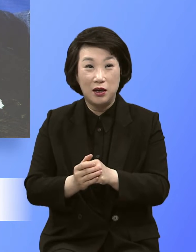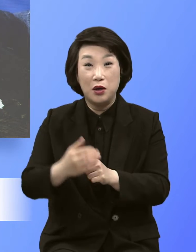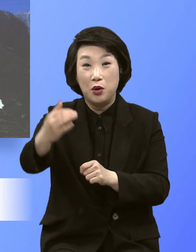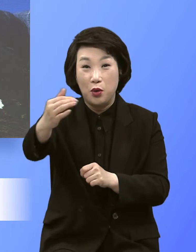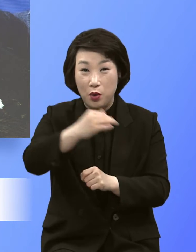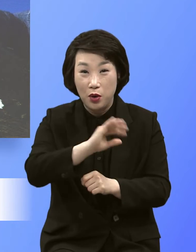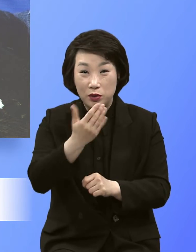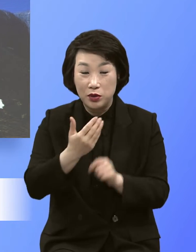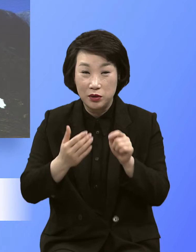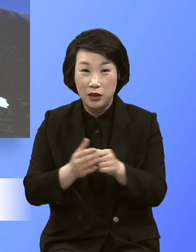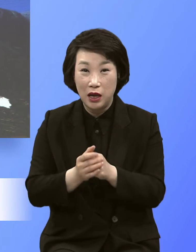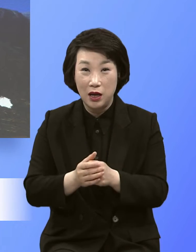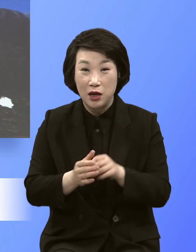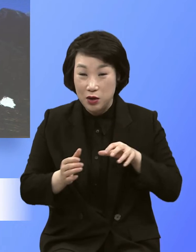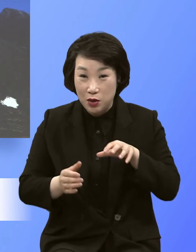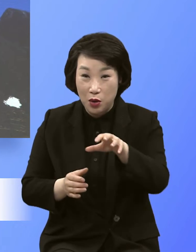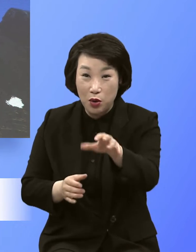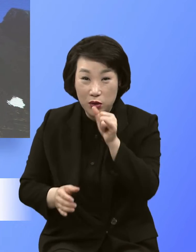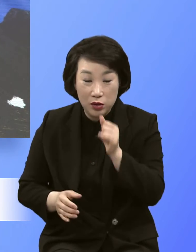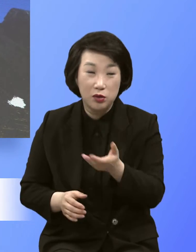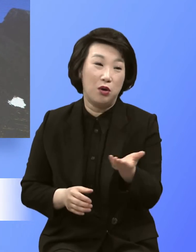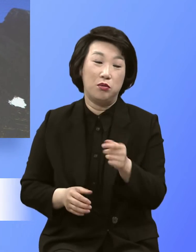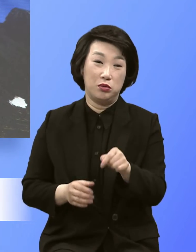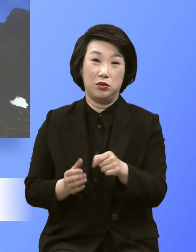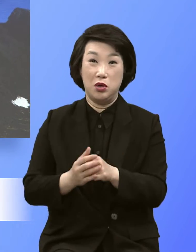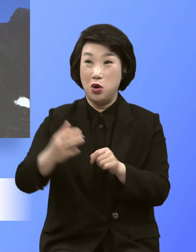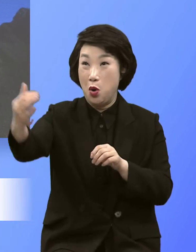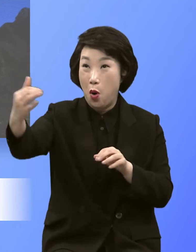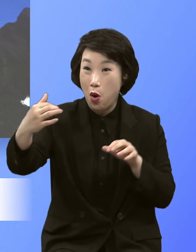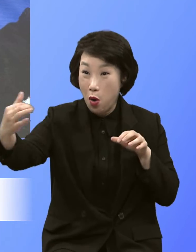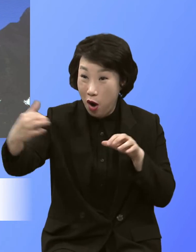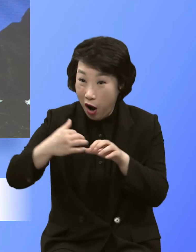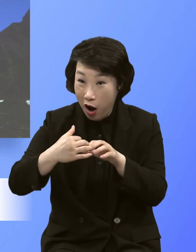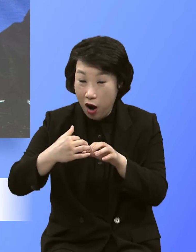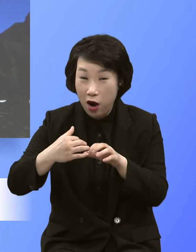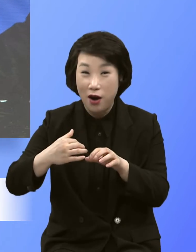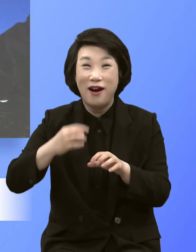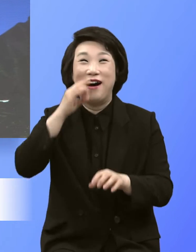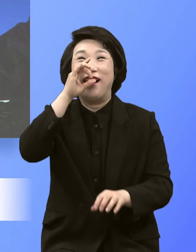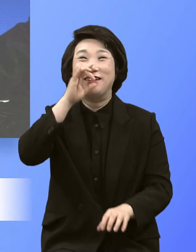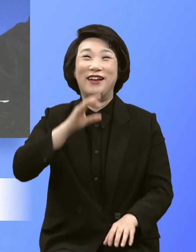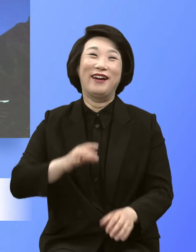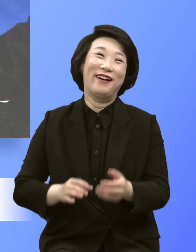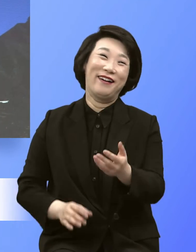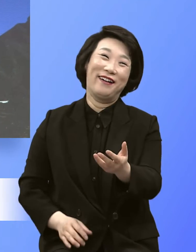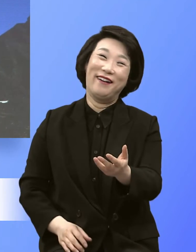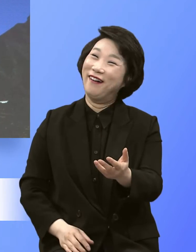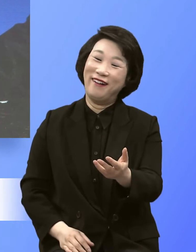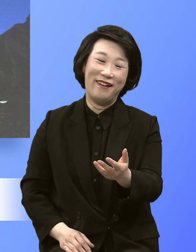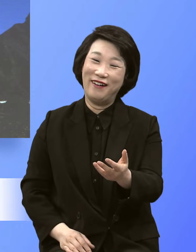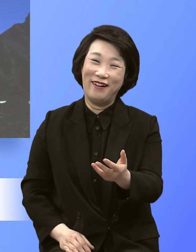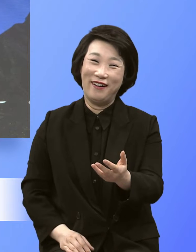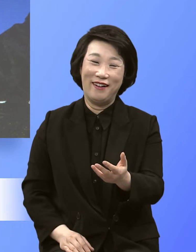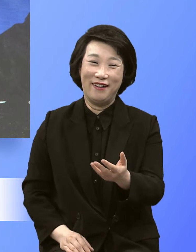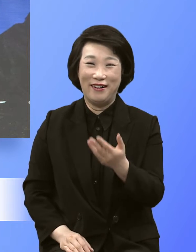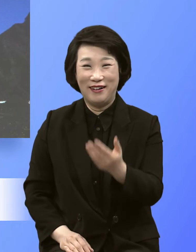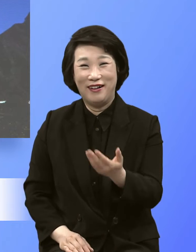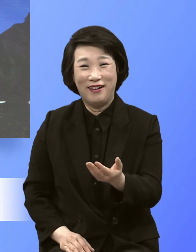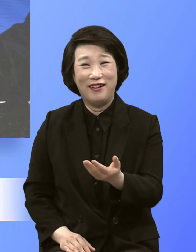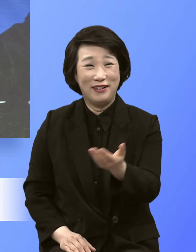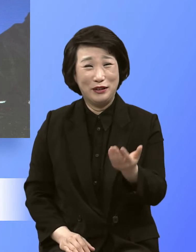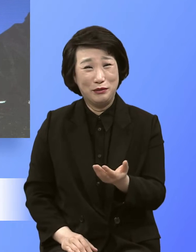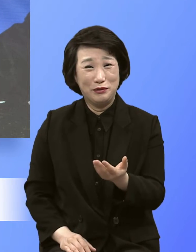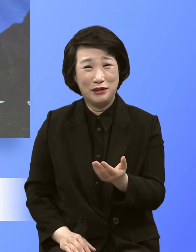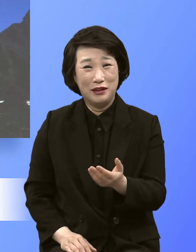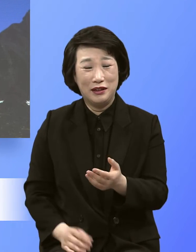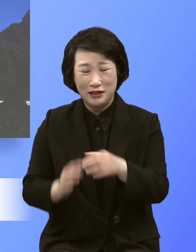좌측으로 앞으로 가야 되는데 저 사람은 우측에서 앞으로 오면 자동차가 부딪혀서